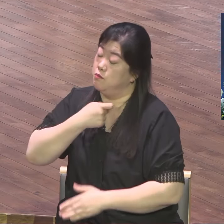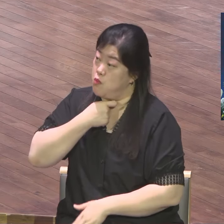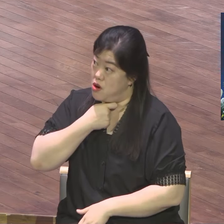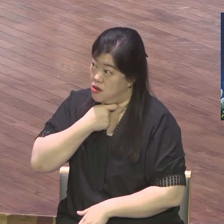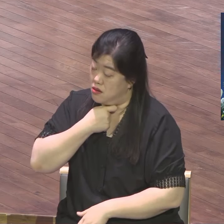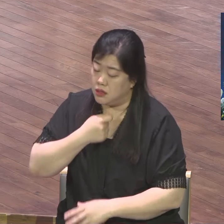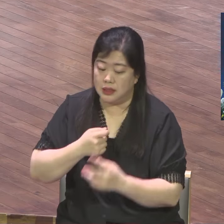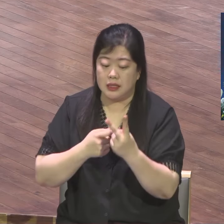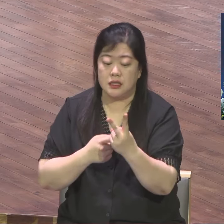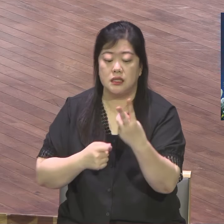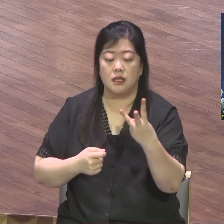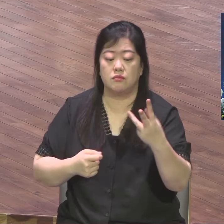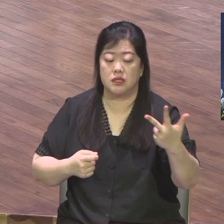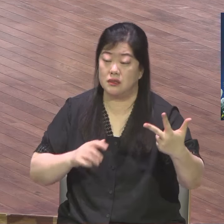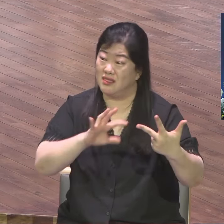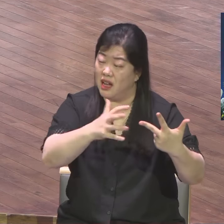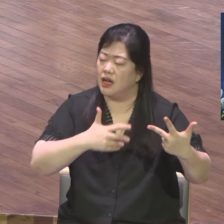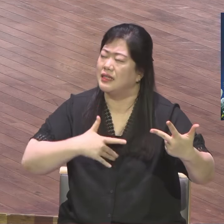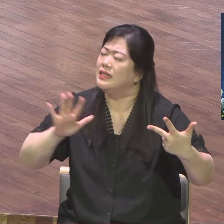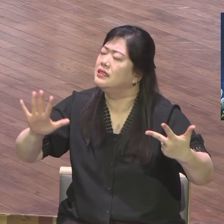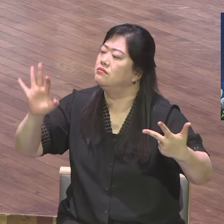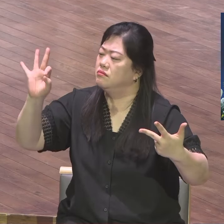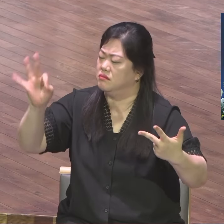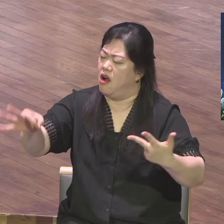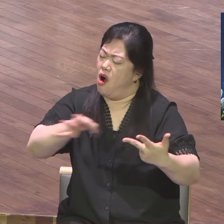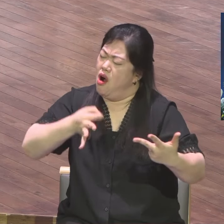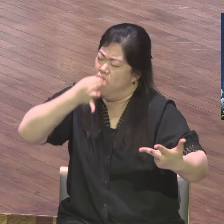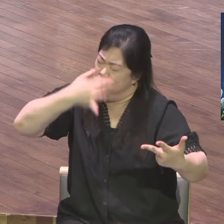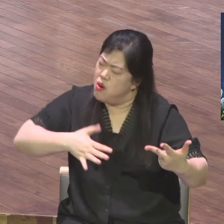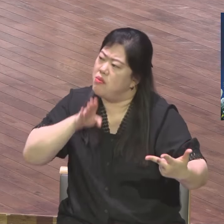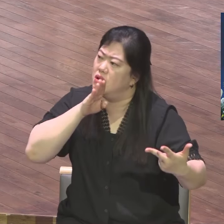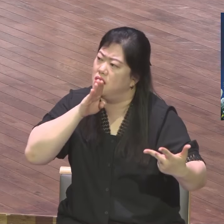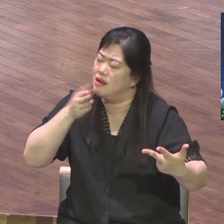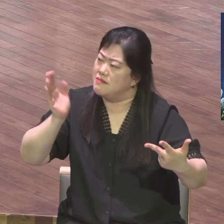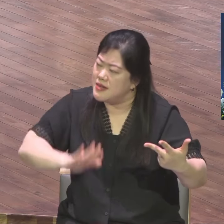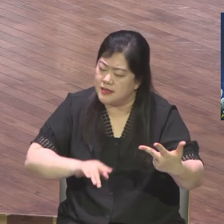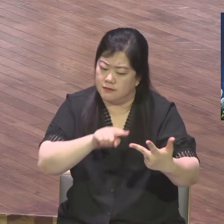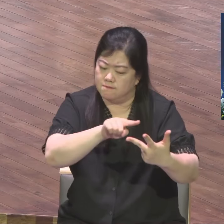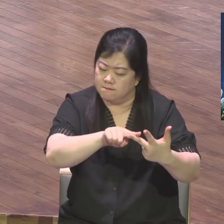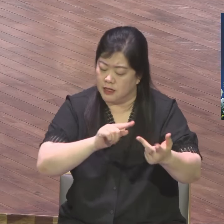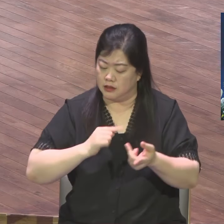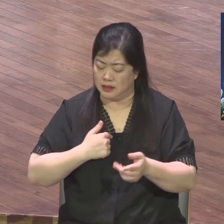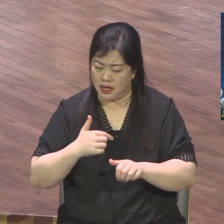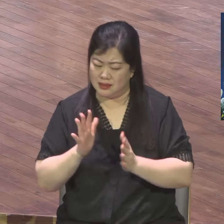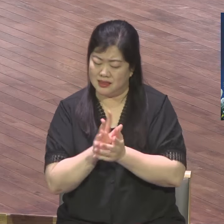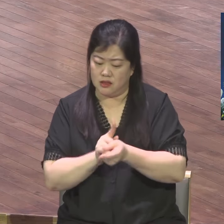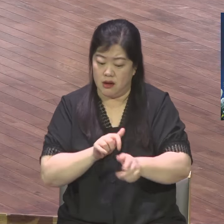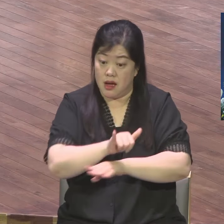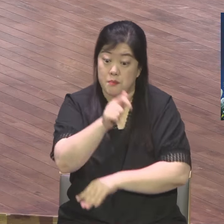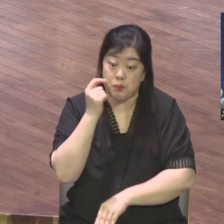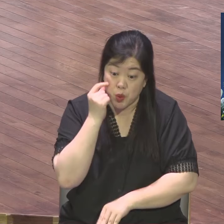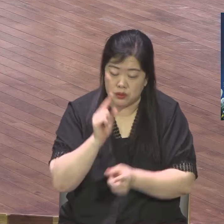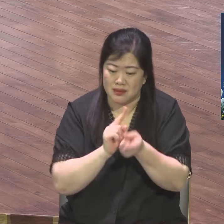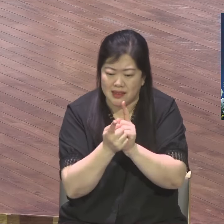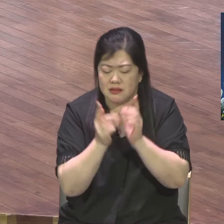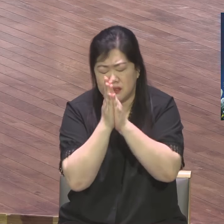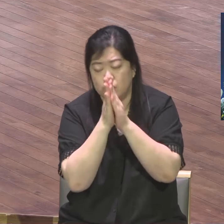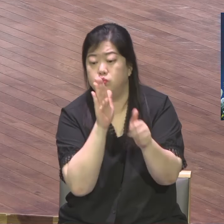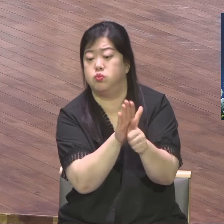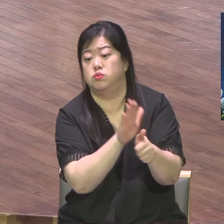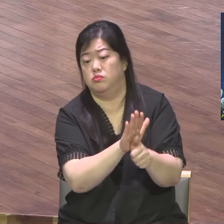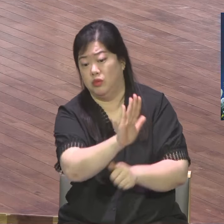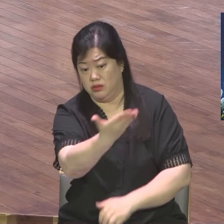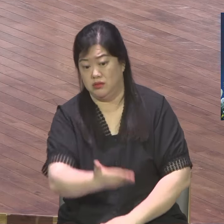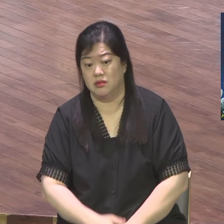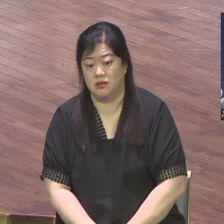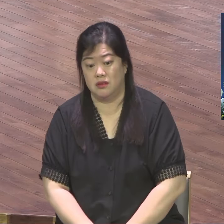그러면요 할 수 있어요. 먼저 기도의 망대를 세우자. 하나님 앞에 내가 기도하는 기도의 망대,